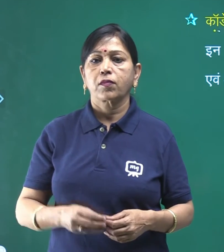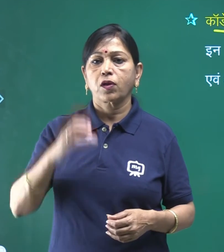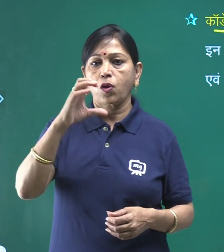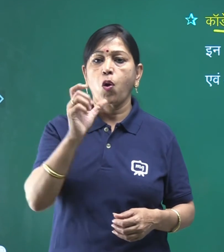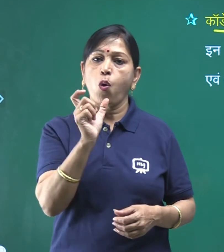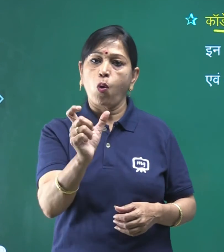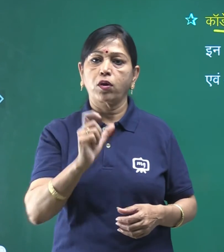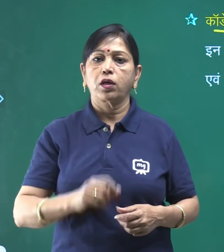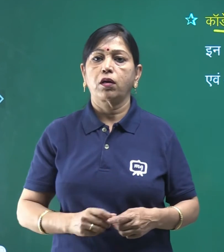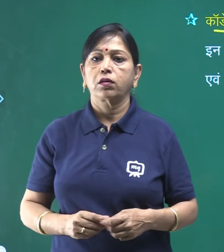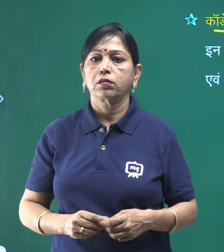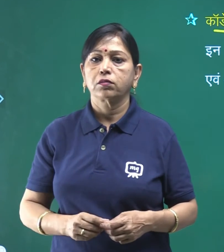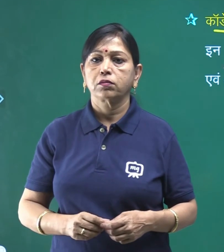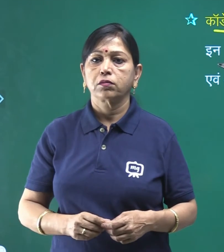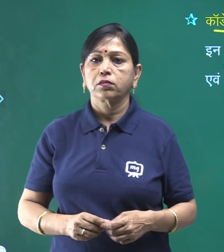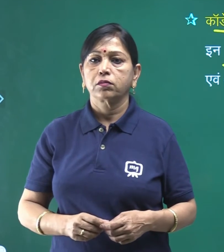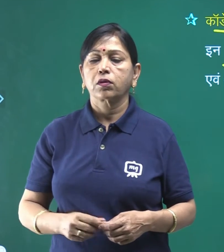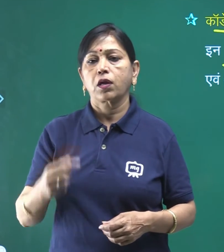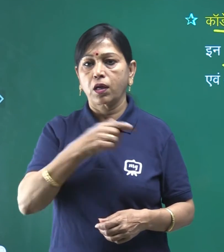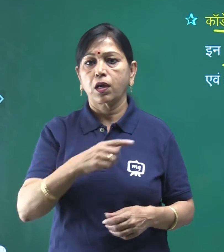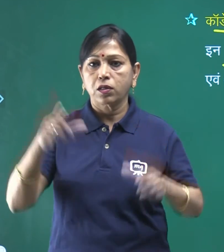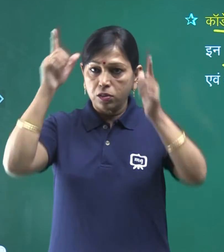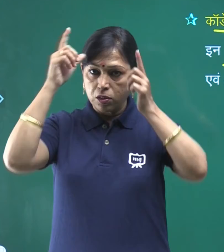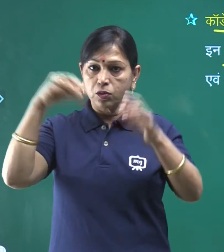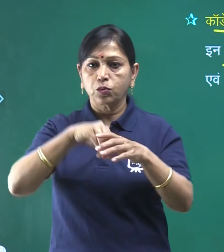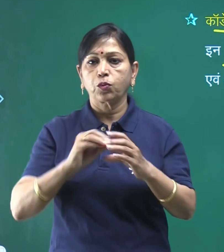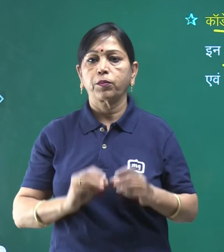कोर्डेटा। इन जंतुओं में